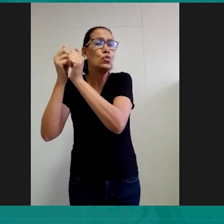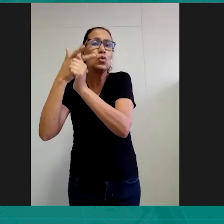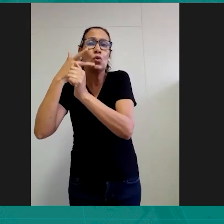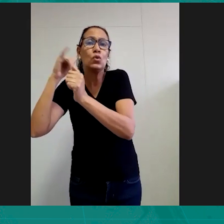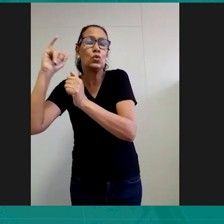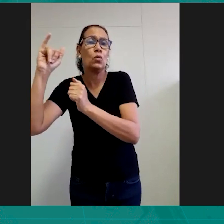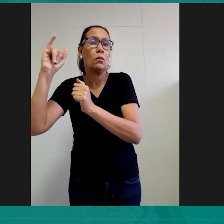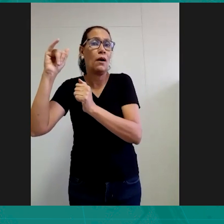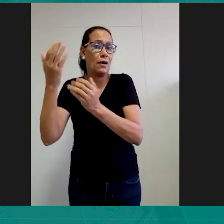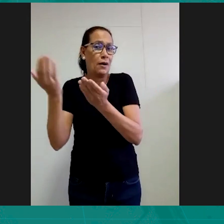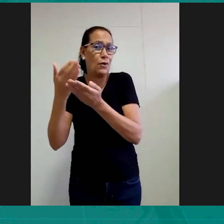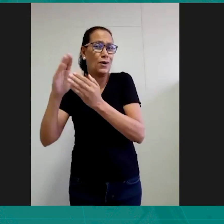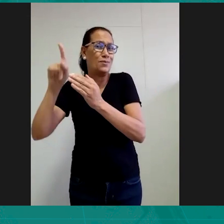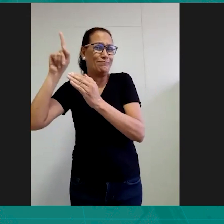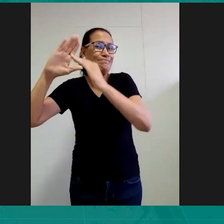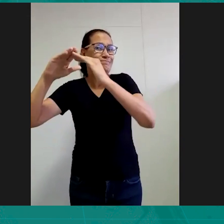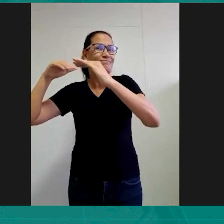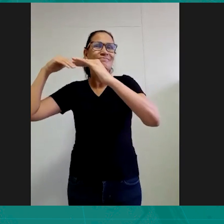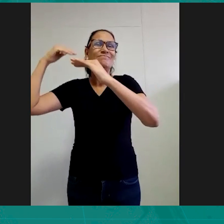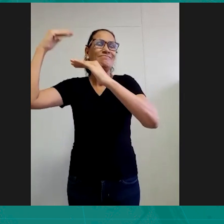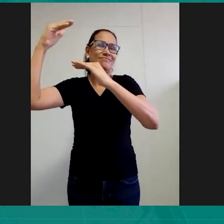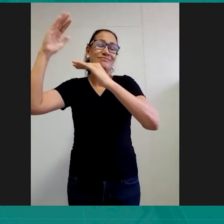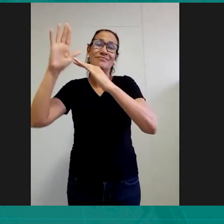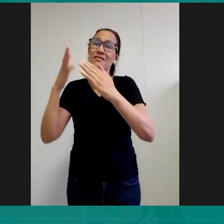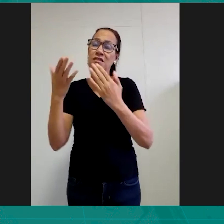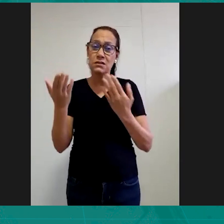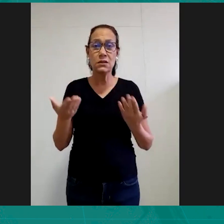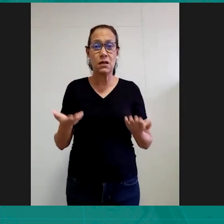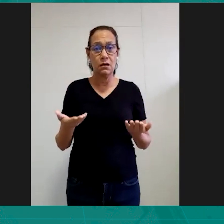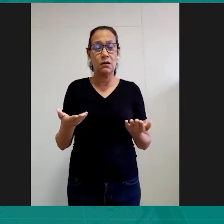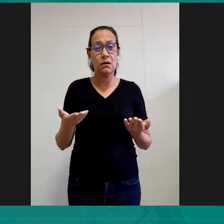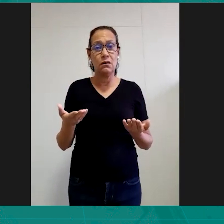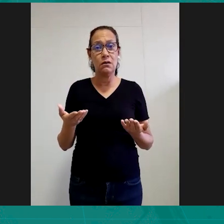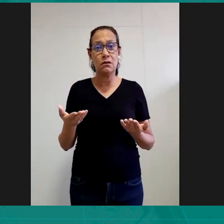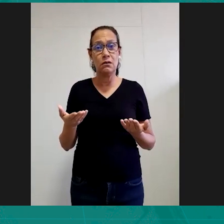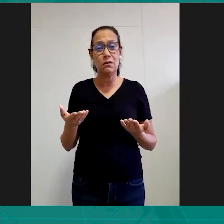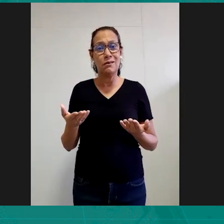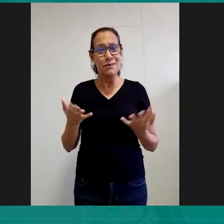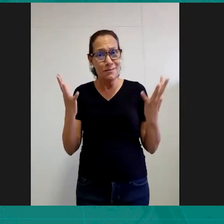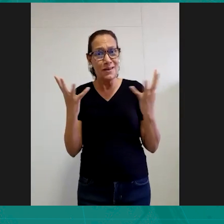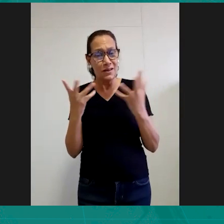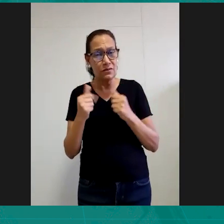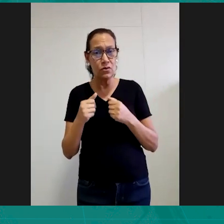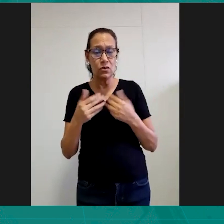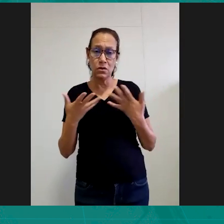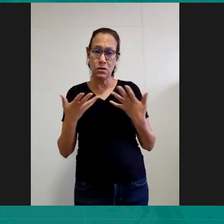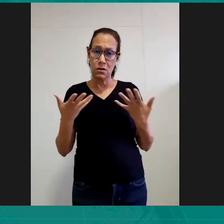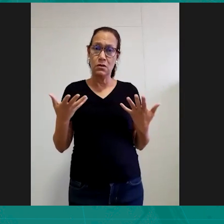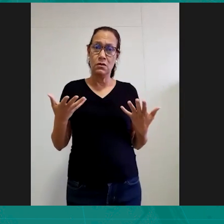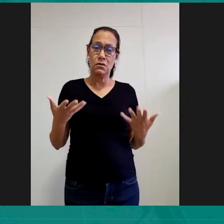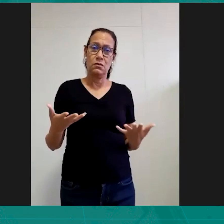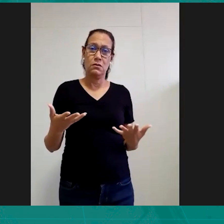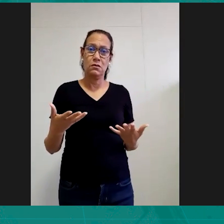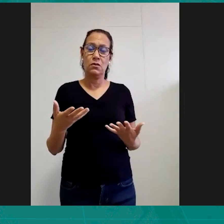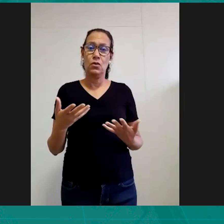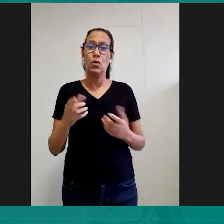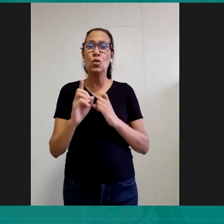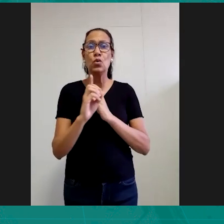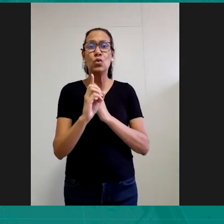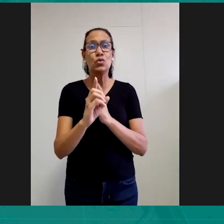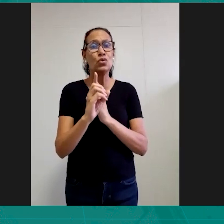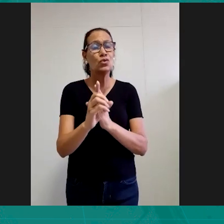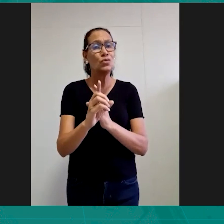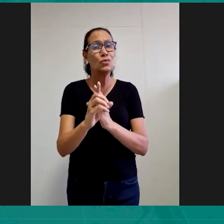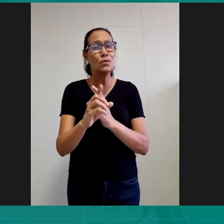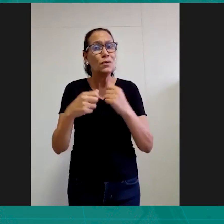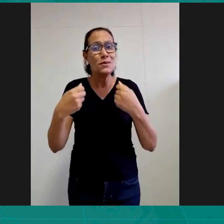Irmãos, não é maravilhoso? Nós, os discípulos, deveriam ficar alegres, porque quando o Filho vai ao Pai, e o Pai é